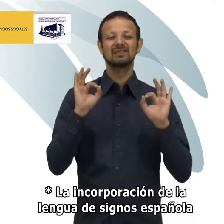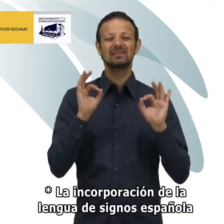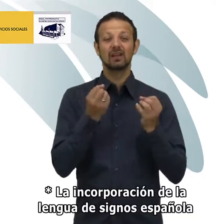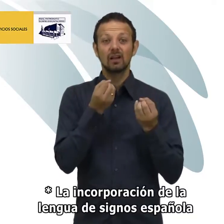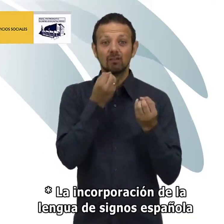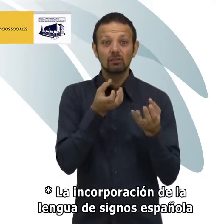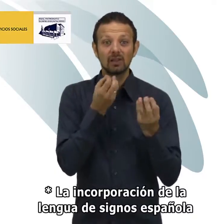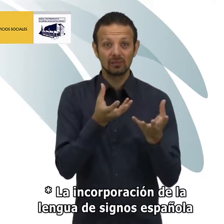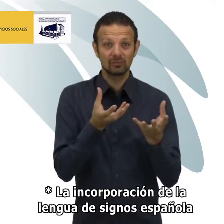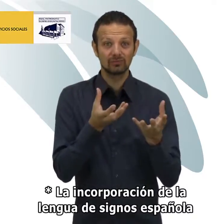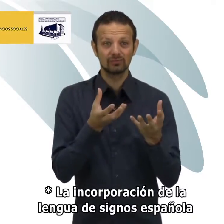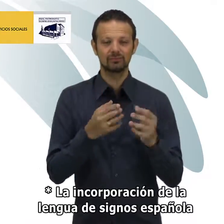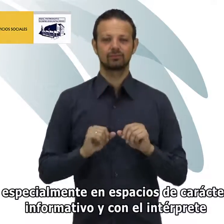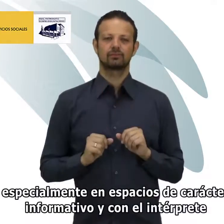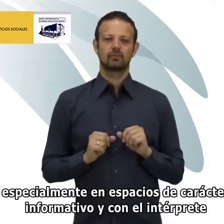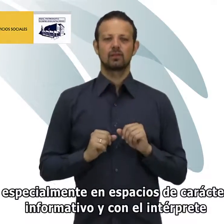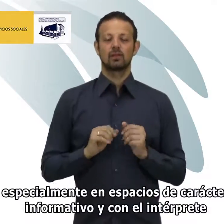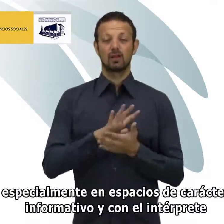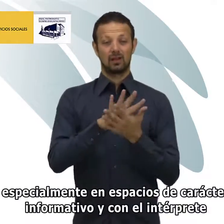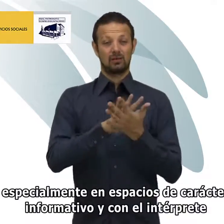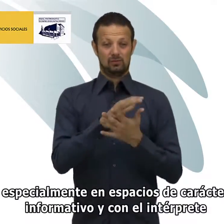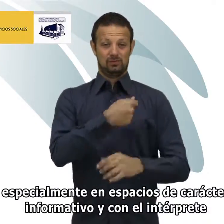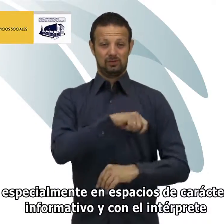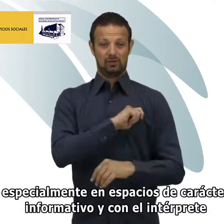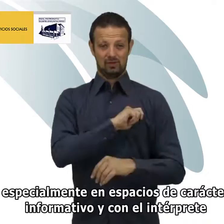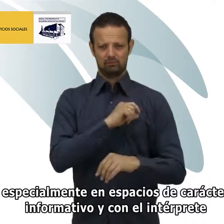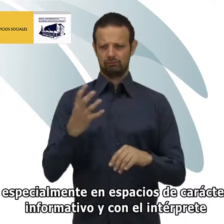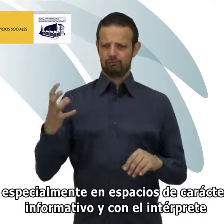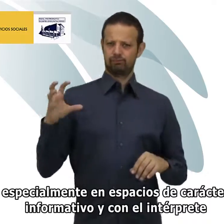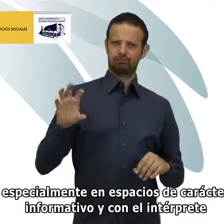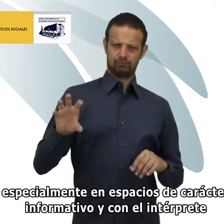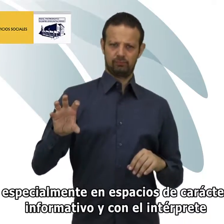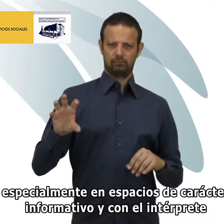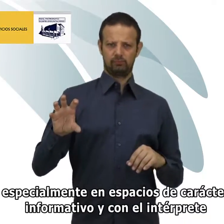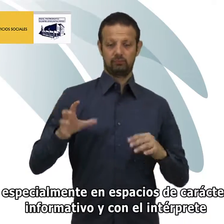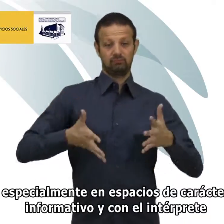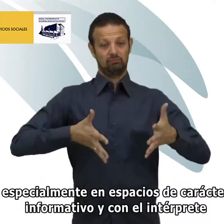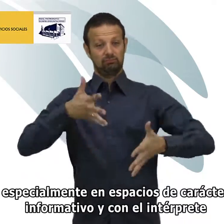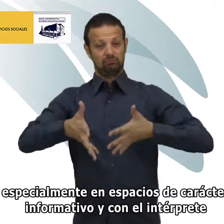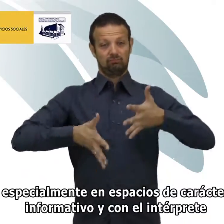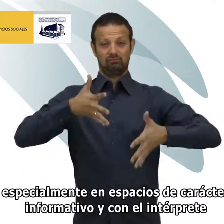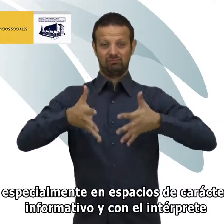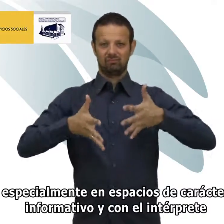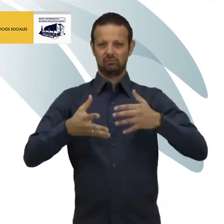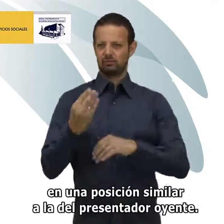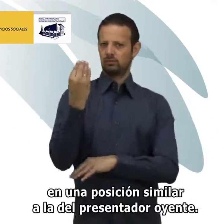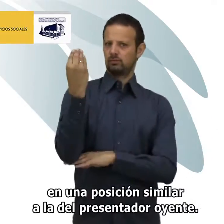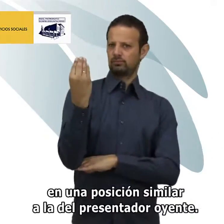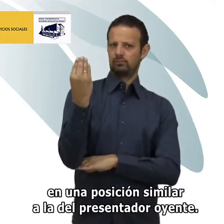La incorporación de la lengua de signos española especialmente en espacios de carácter informativo y con el